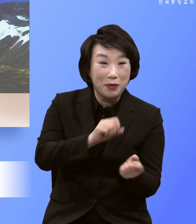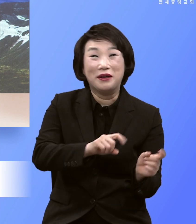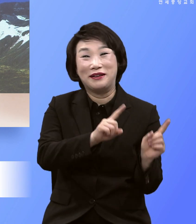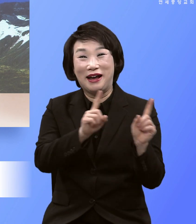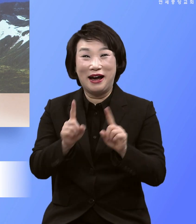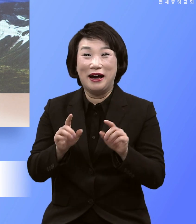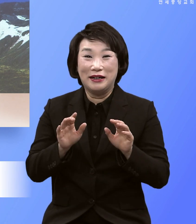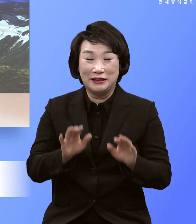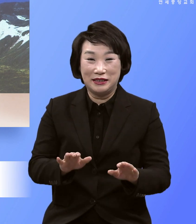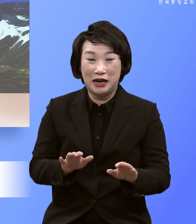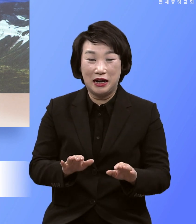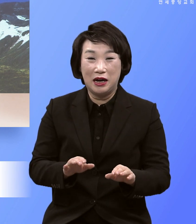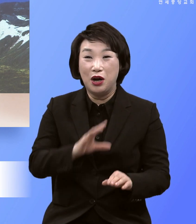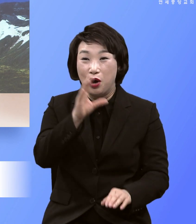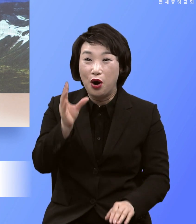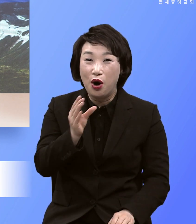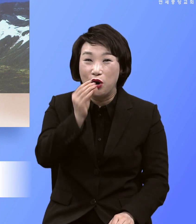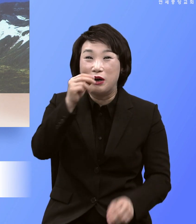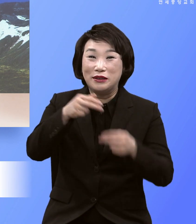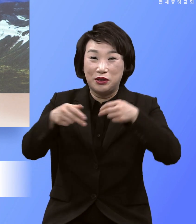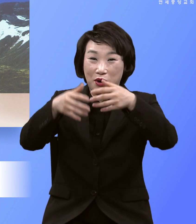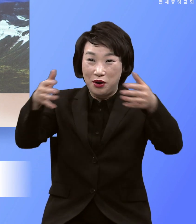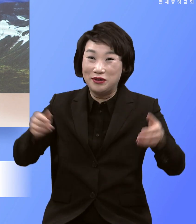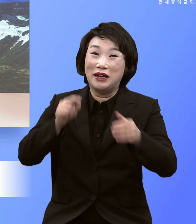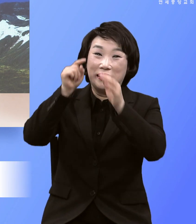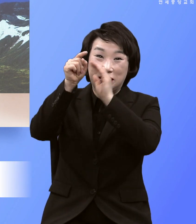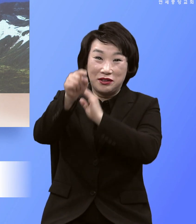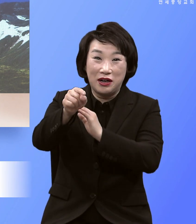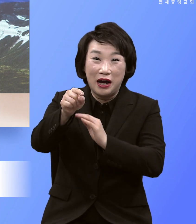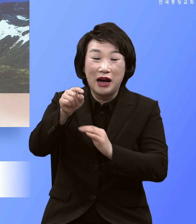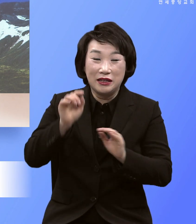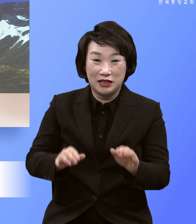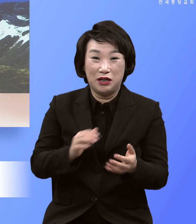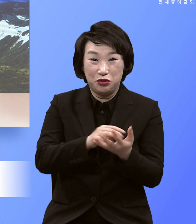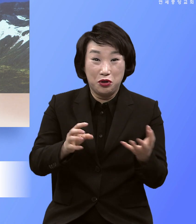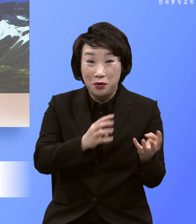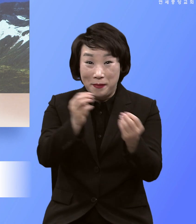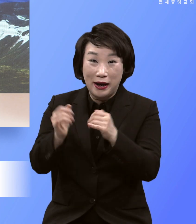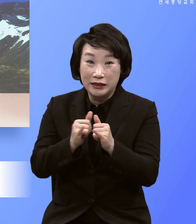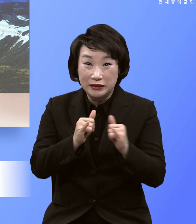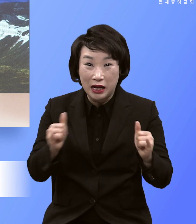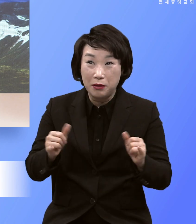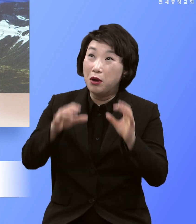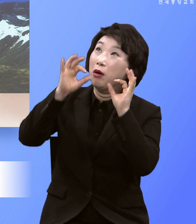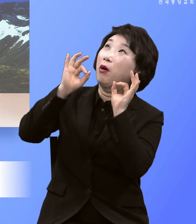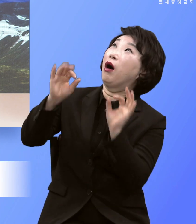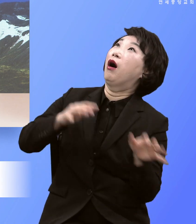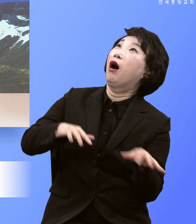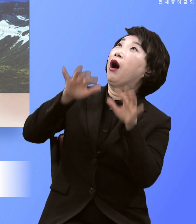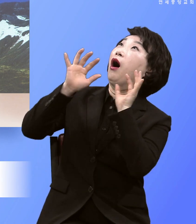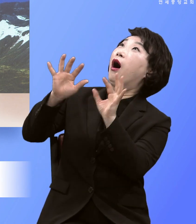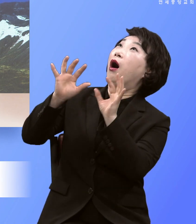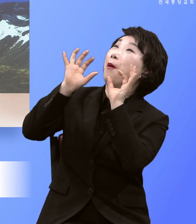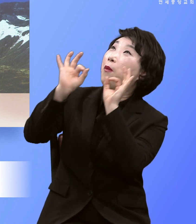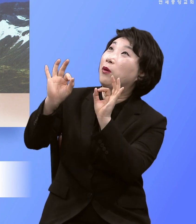나와서 거룩한 성에 들어가니 많은 사람이 보게 되더라.